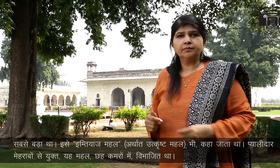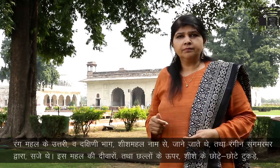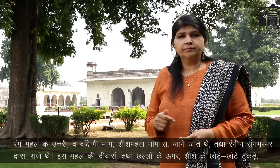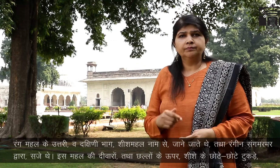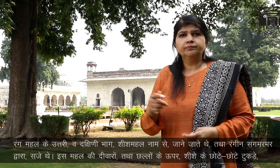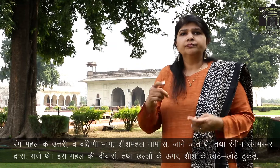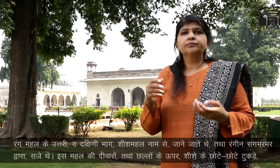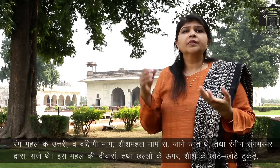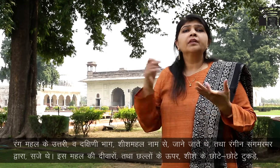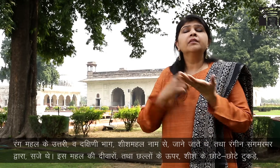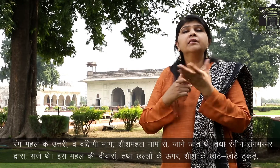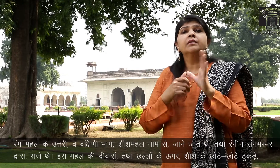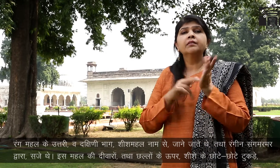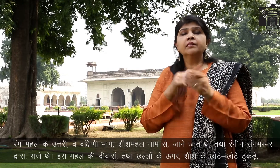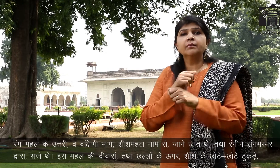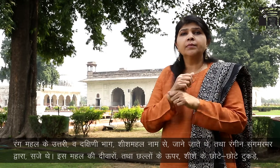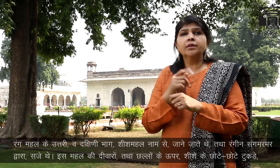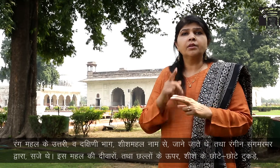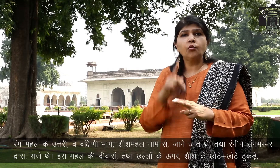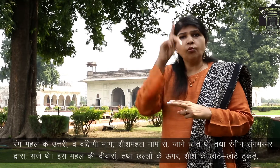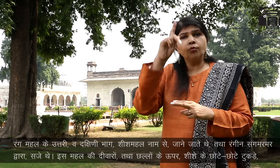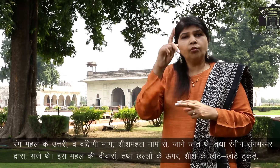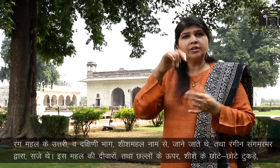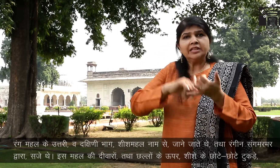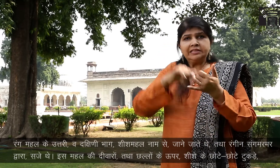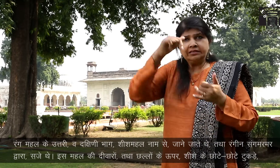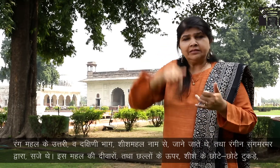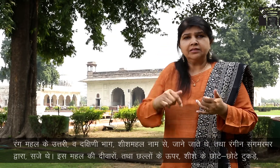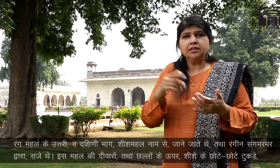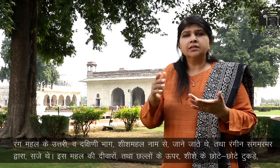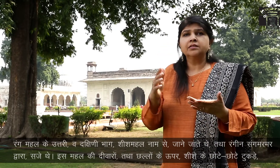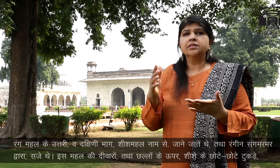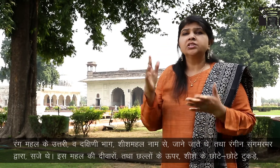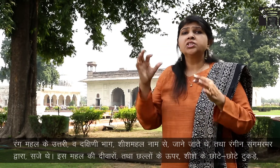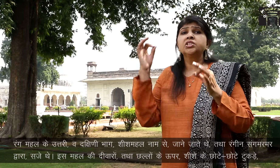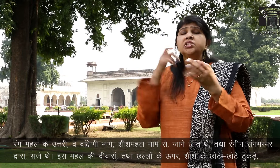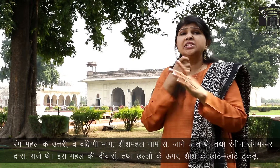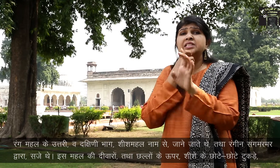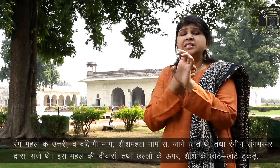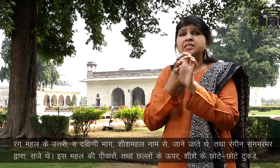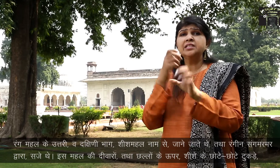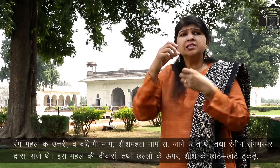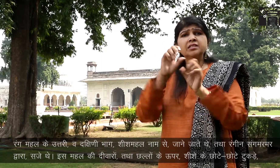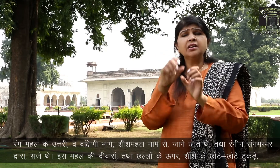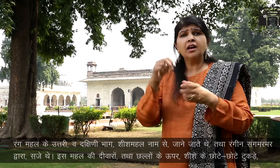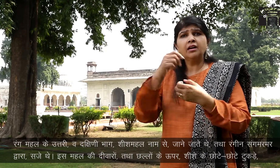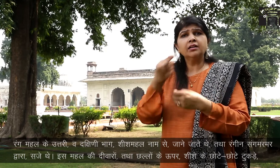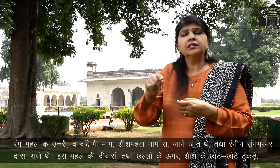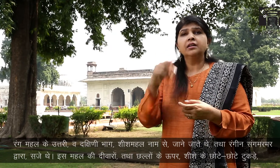रंग महल के उत्तरी व दक्षिणी भाग शीश महल नाम से जाने जाते थे तथा रंगीन संगमरमर